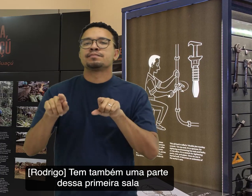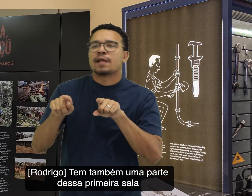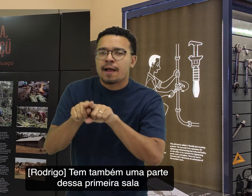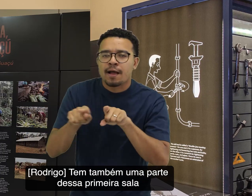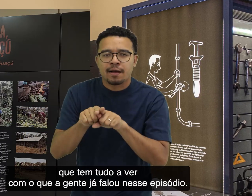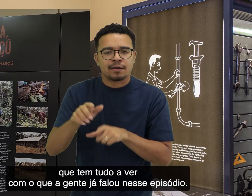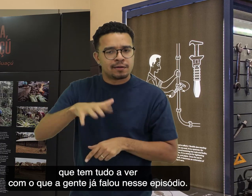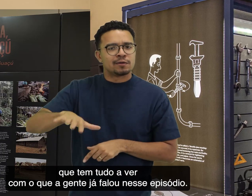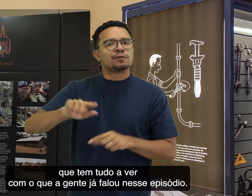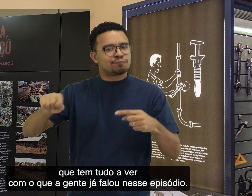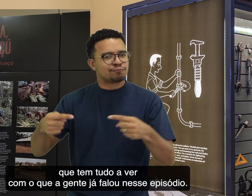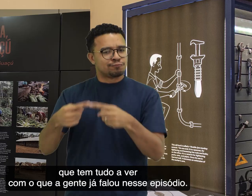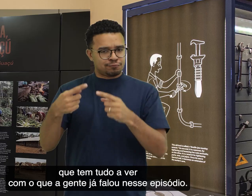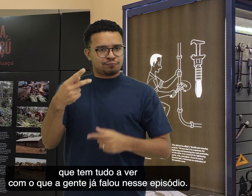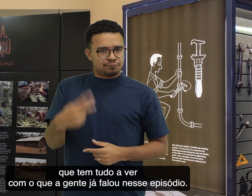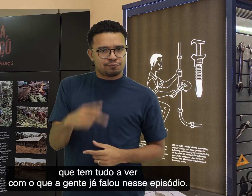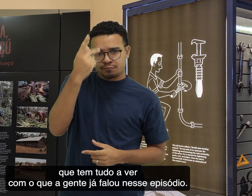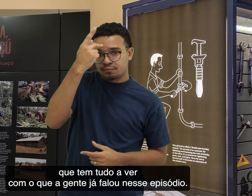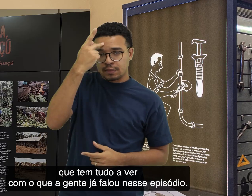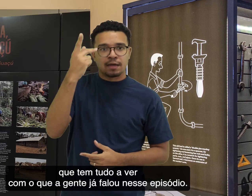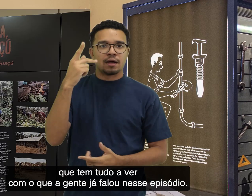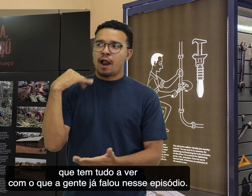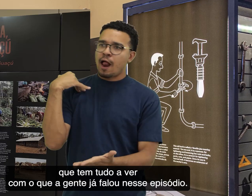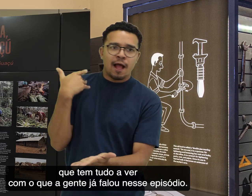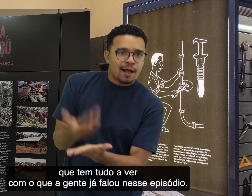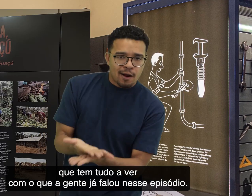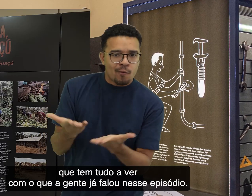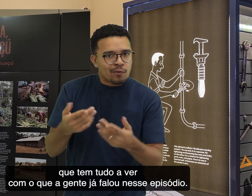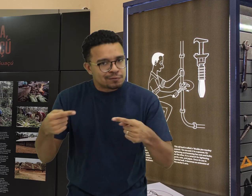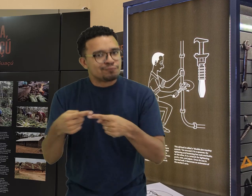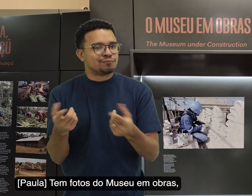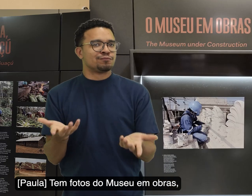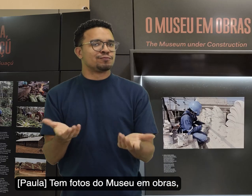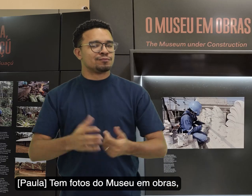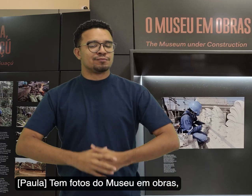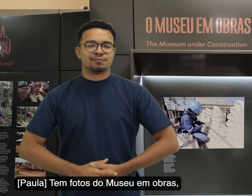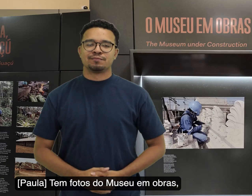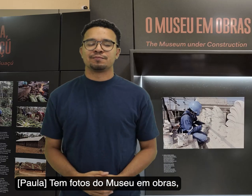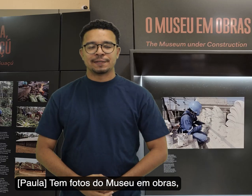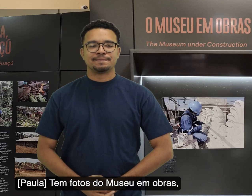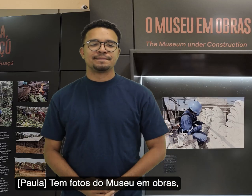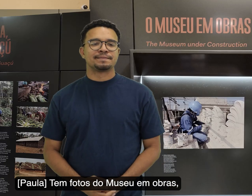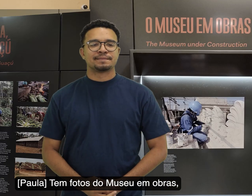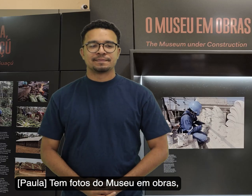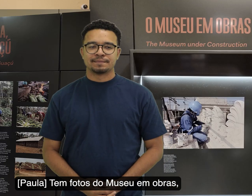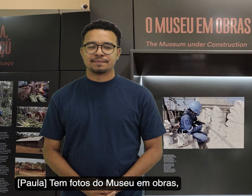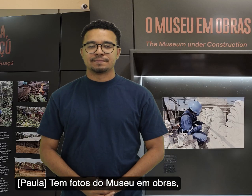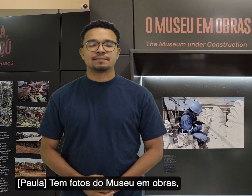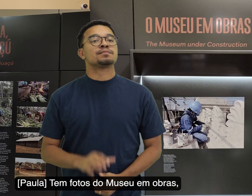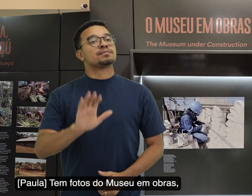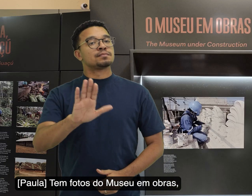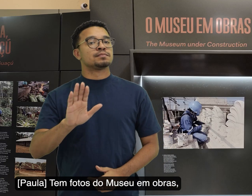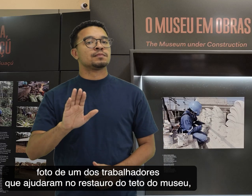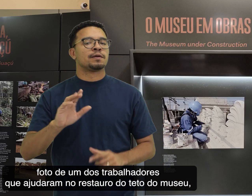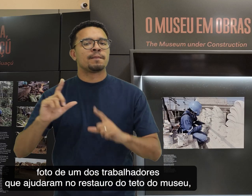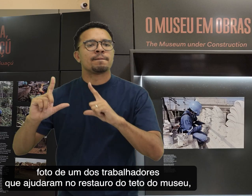também uma parte dessa primeira sala que tem tudo a ver com o que a gente já falou nesse episódio. É um museu em obras, então